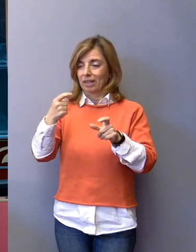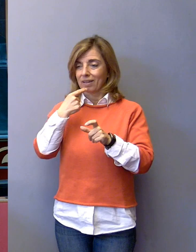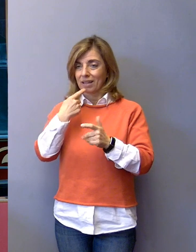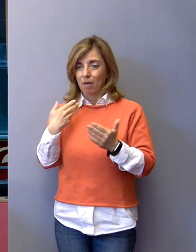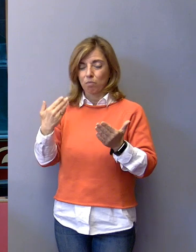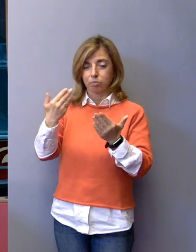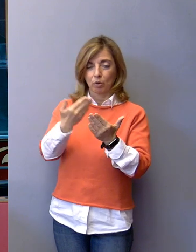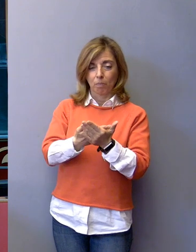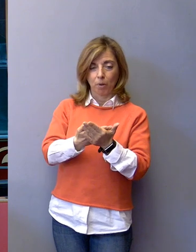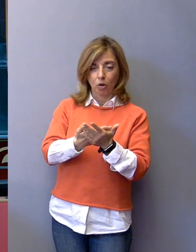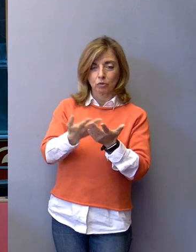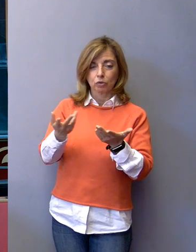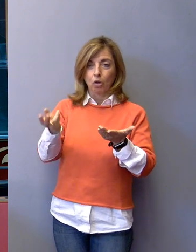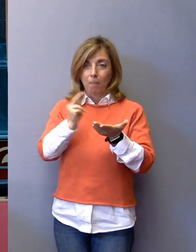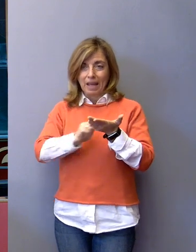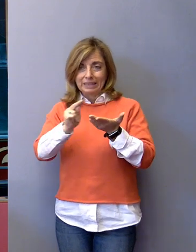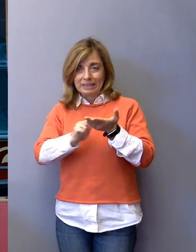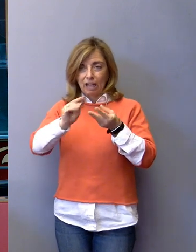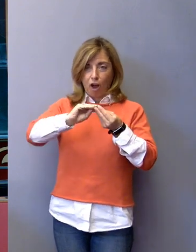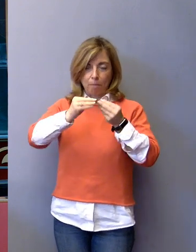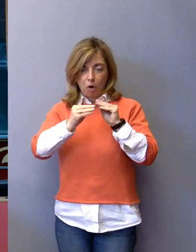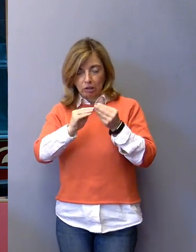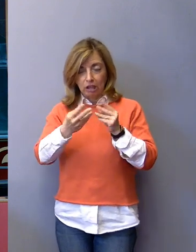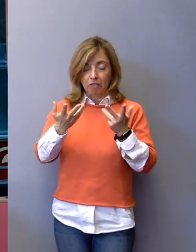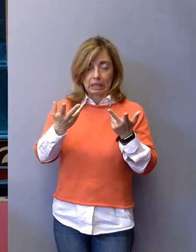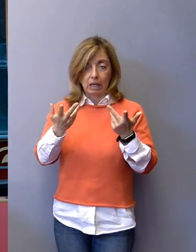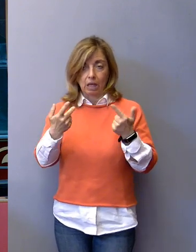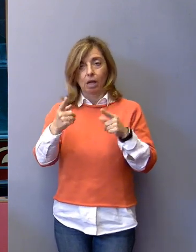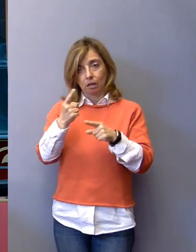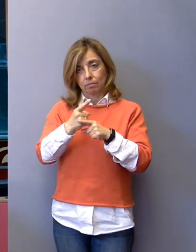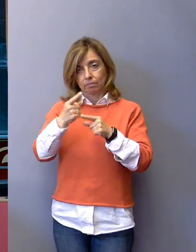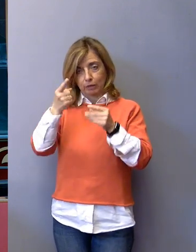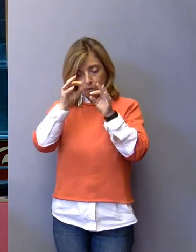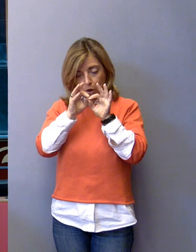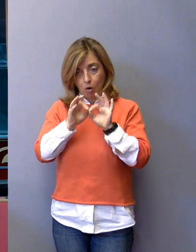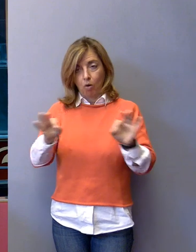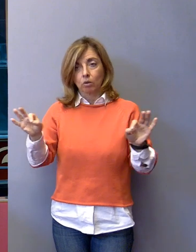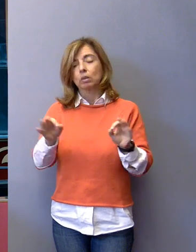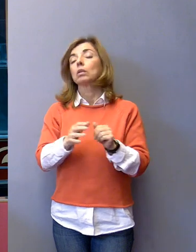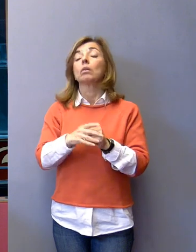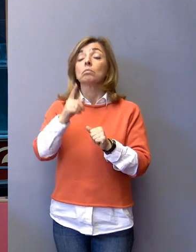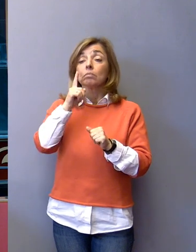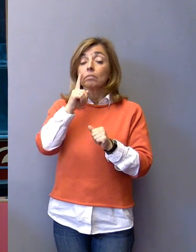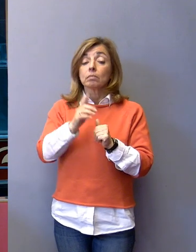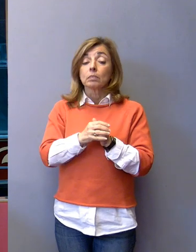a diciamo a scrivere anche le modifiche a dare una valutazione Allora io se siete d'accordo